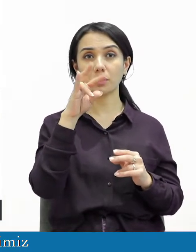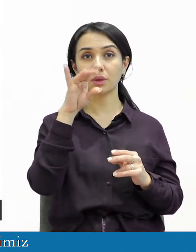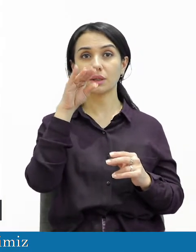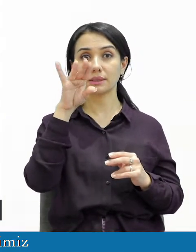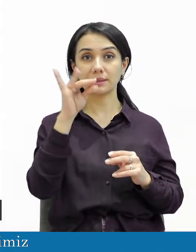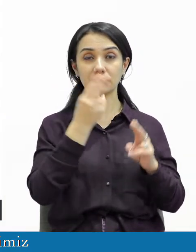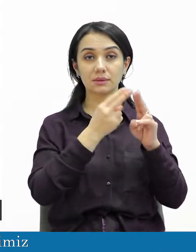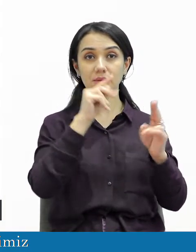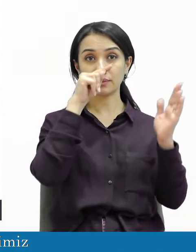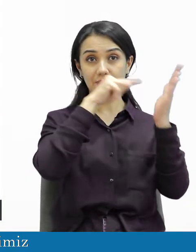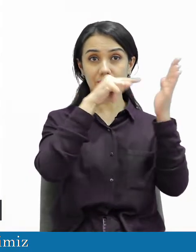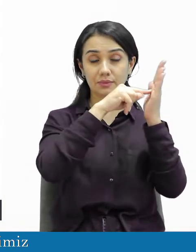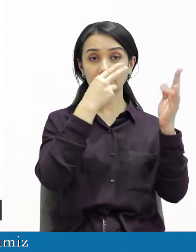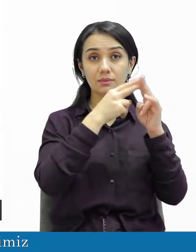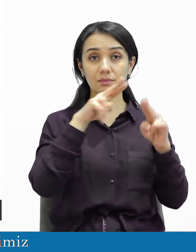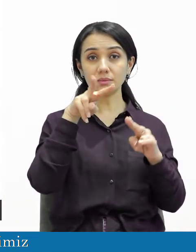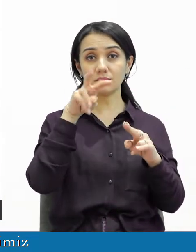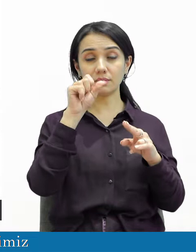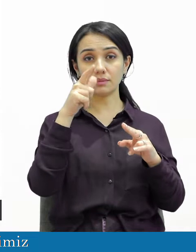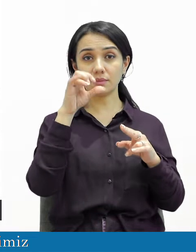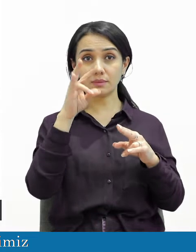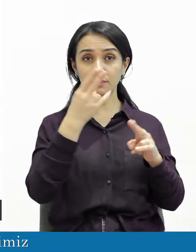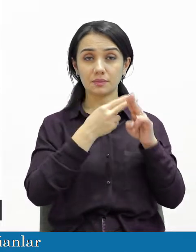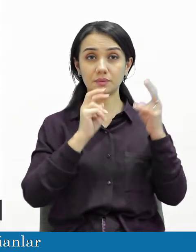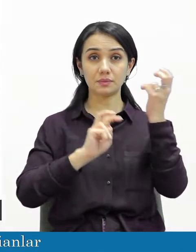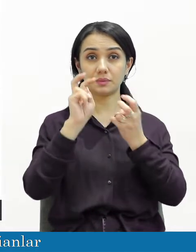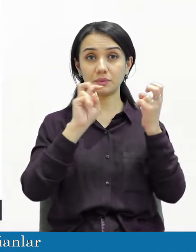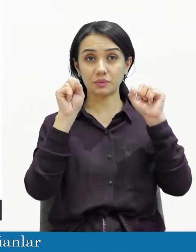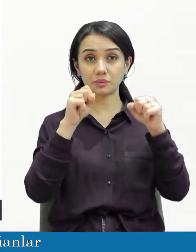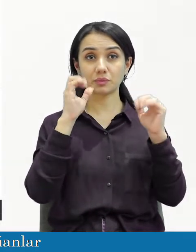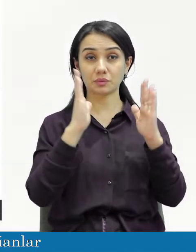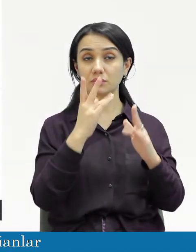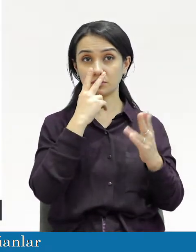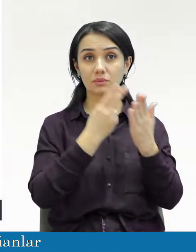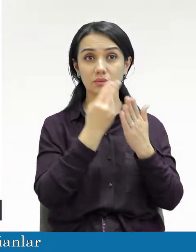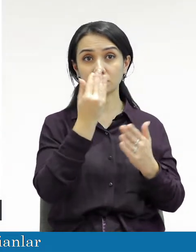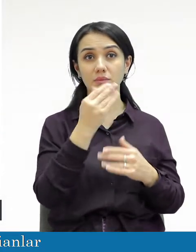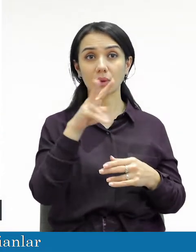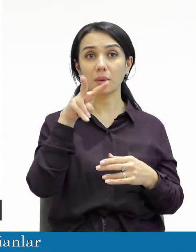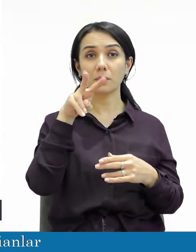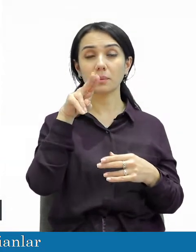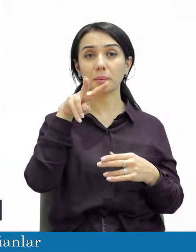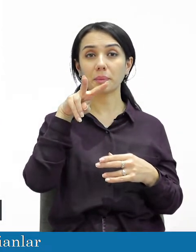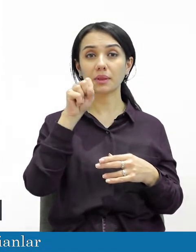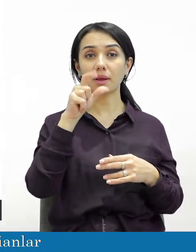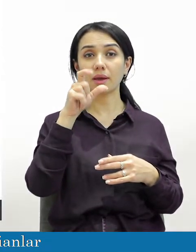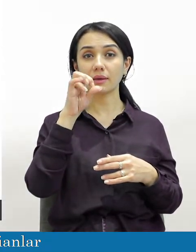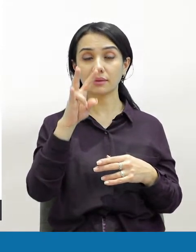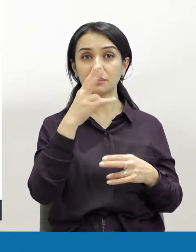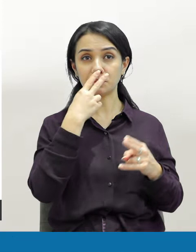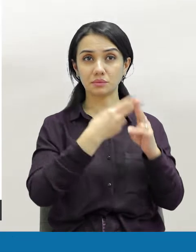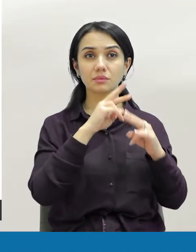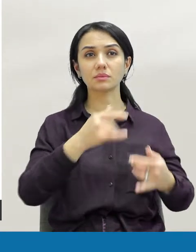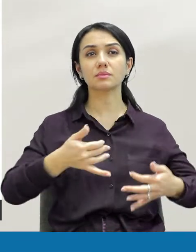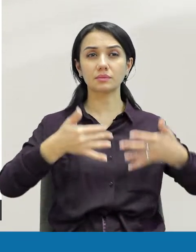biz o'zimizga kerak bo'lgan pluginlarni yoki community fayllarni qidirishimiz mumkin bo'ladi. Plugins ustiga bosadigan bo'lsam, menda faqat